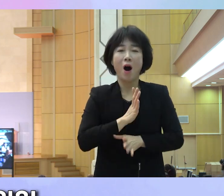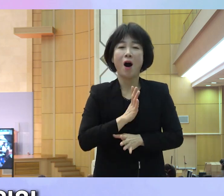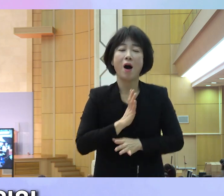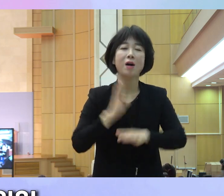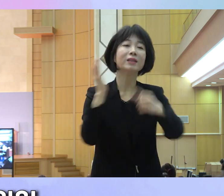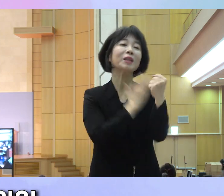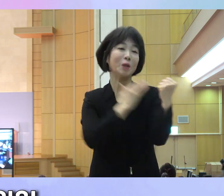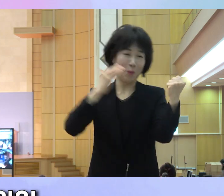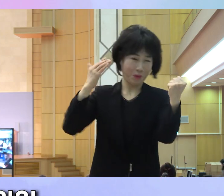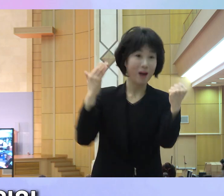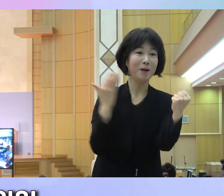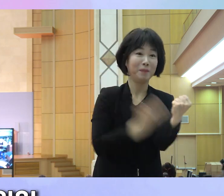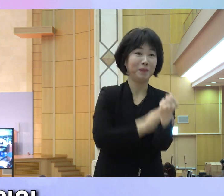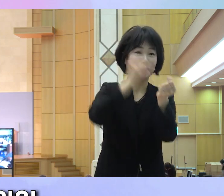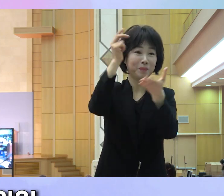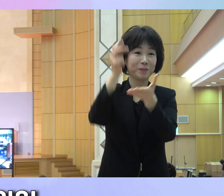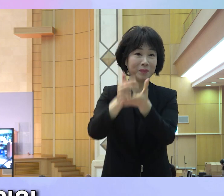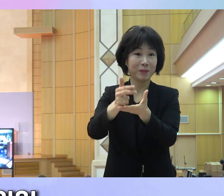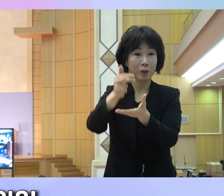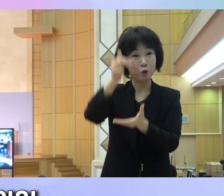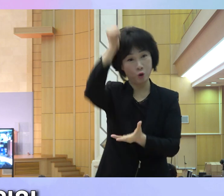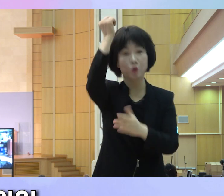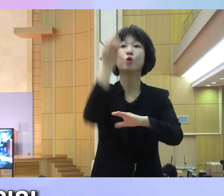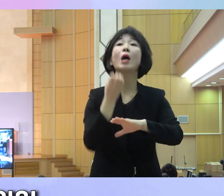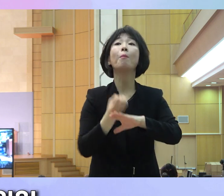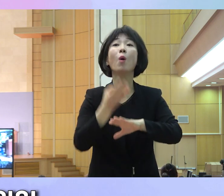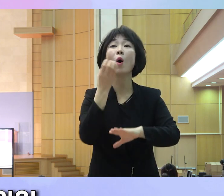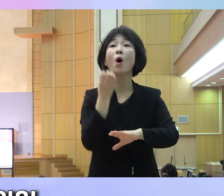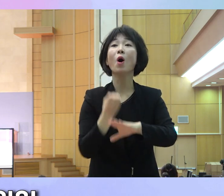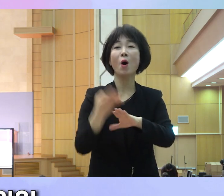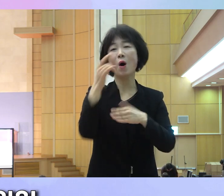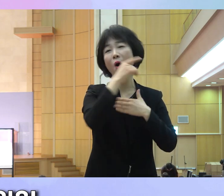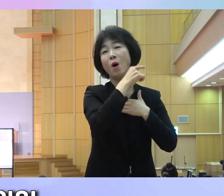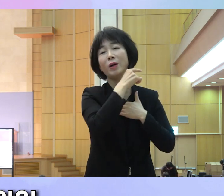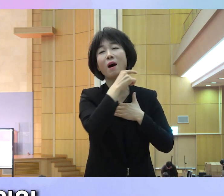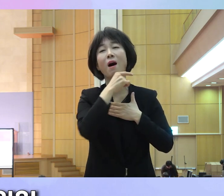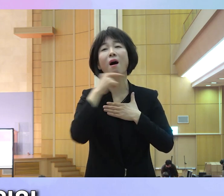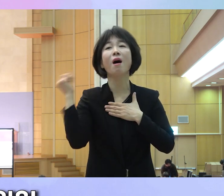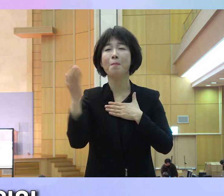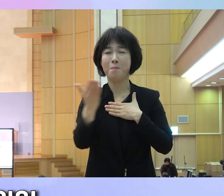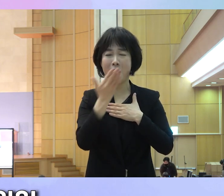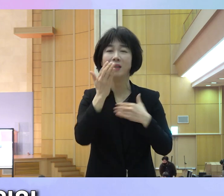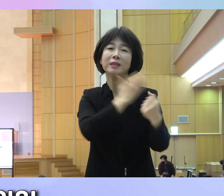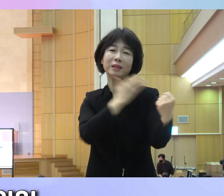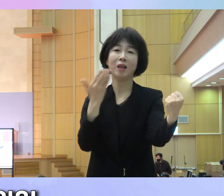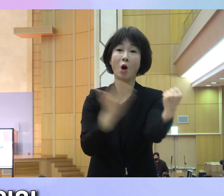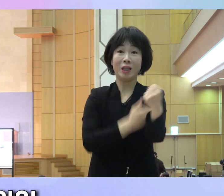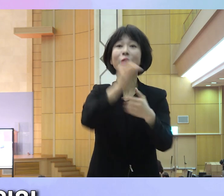놀라운 능력이로다 주의 보혈